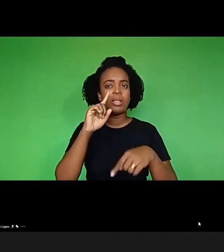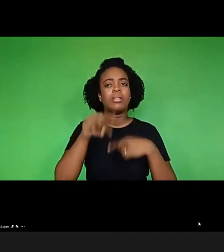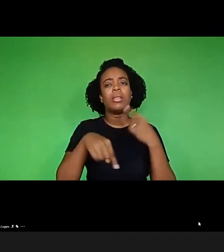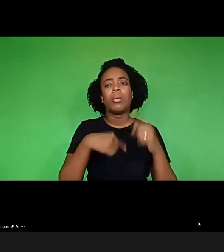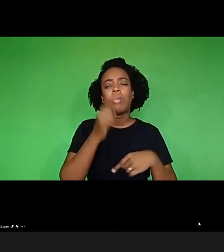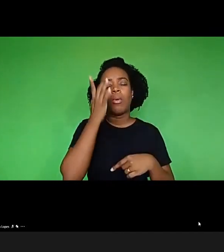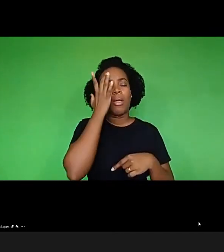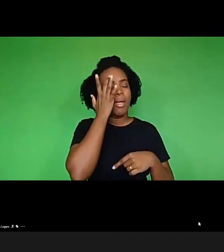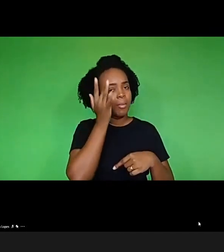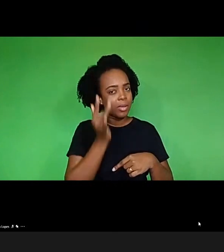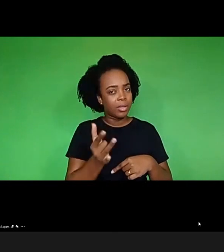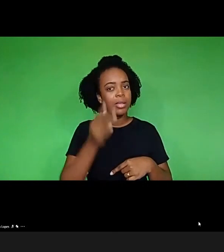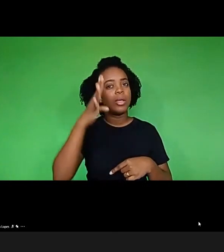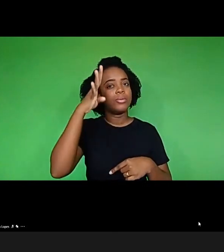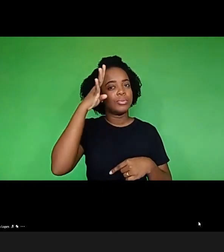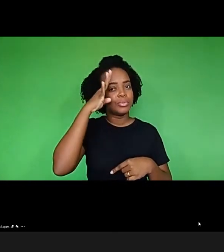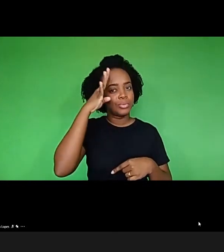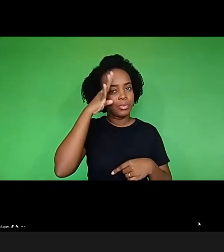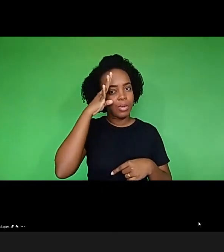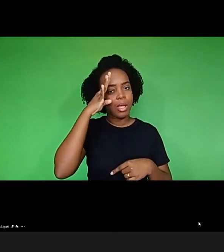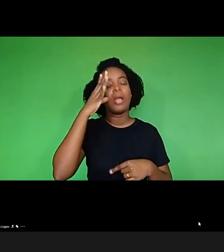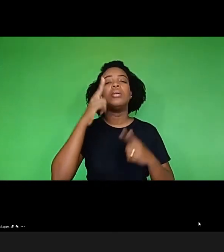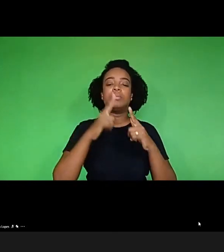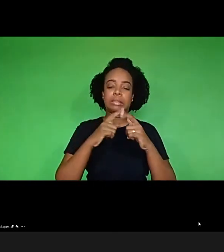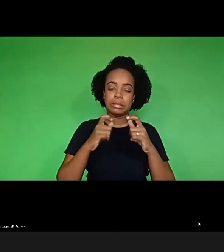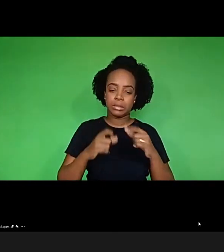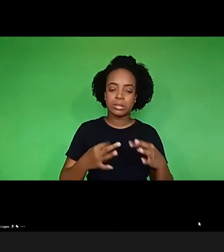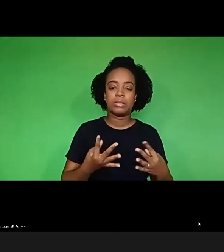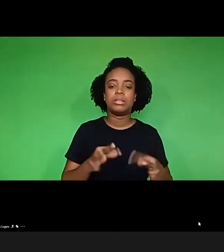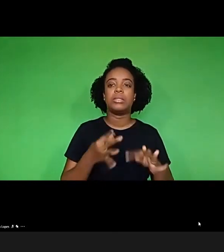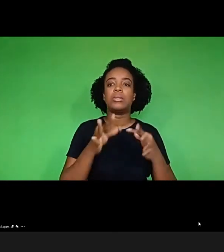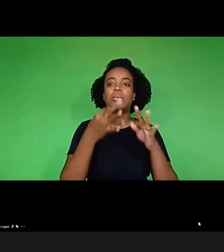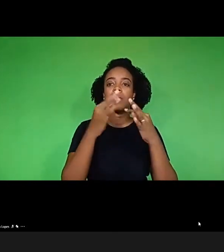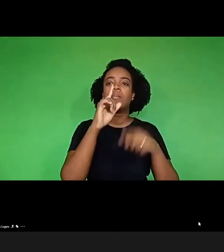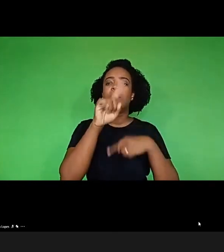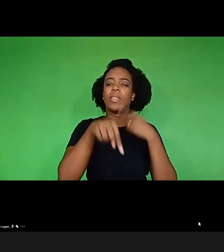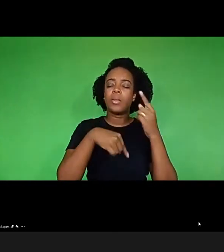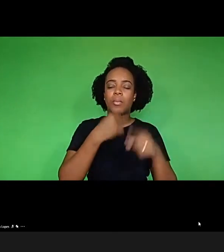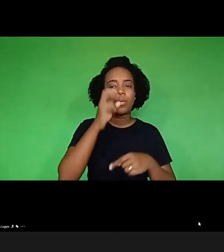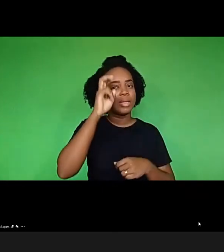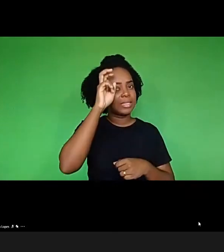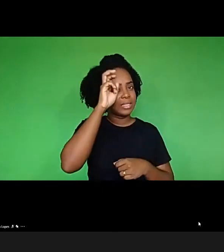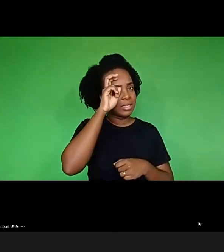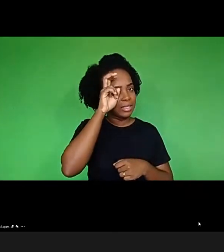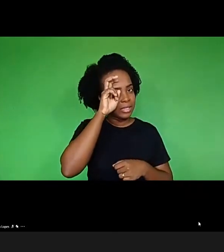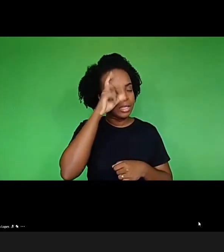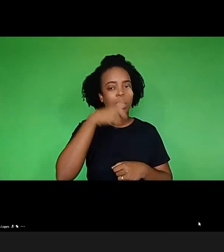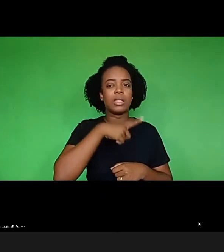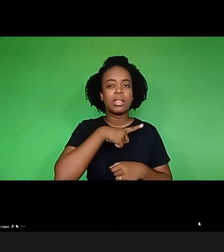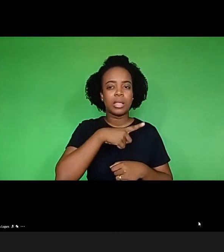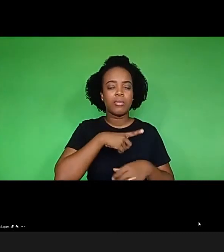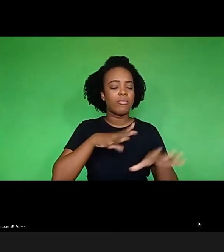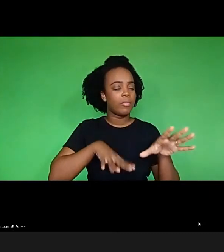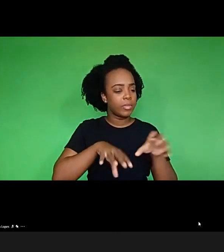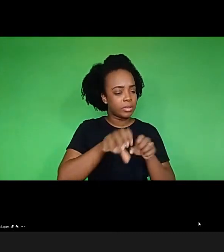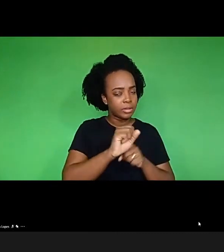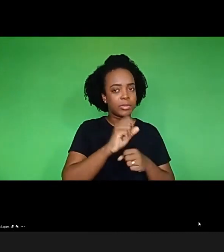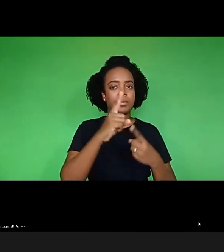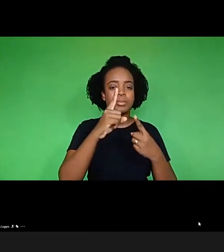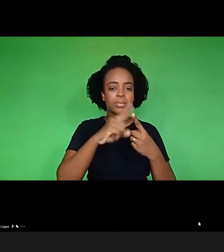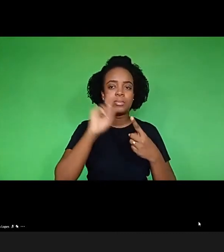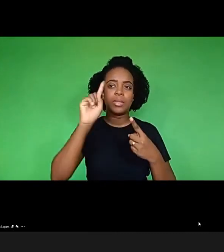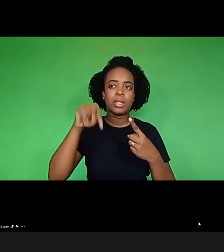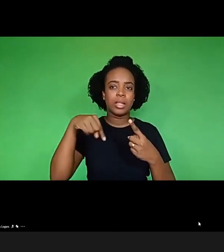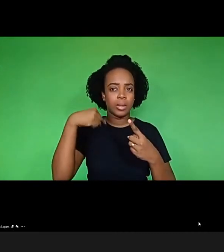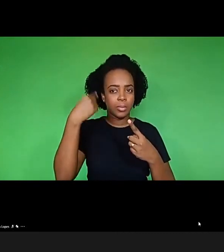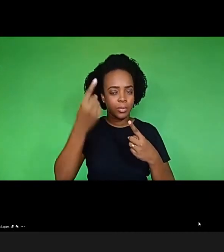de Ciência e Tecnologia. Na quinta-feira a gente vai ter a formação. Na sexta-feira, a outra formação. Uma do Teams